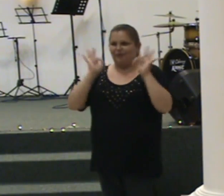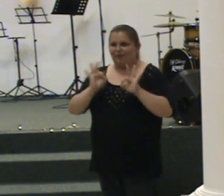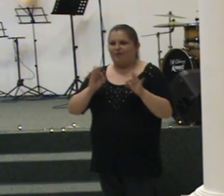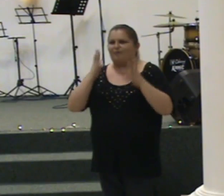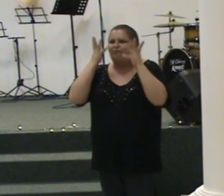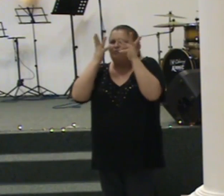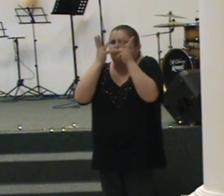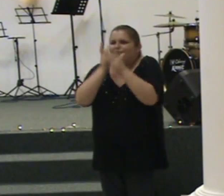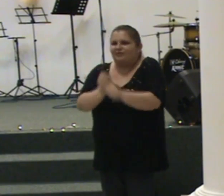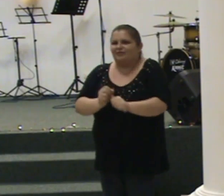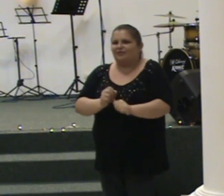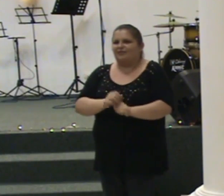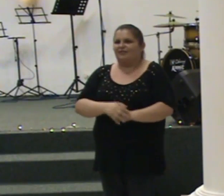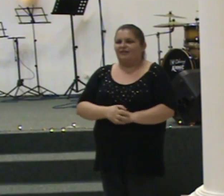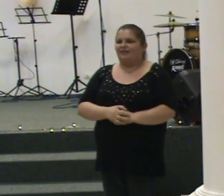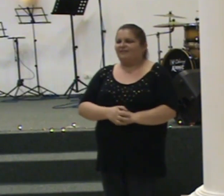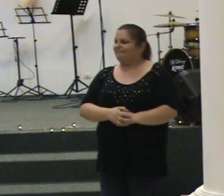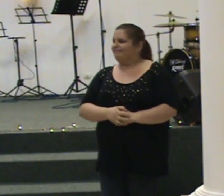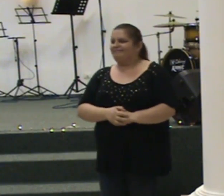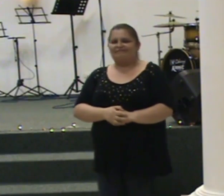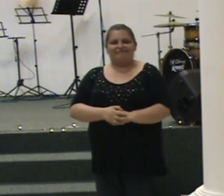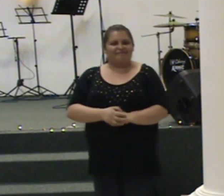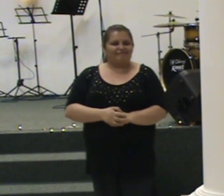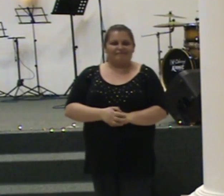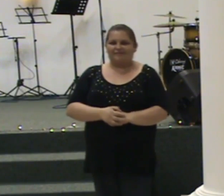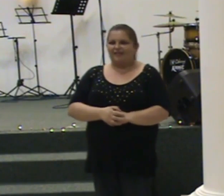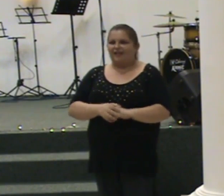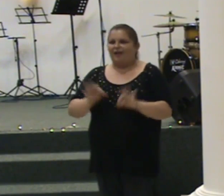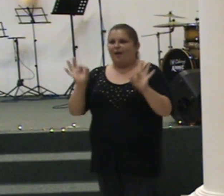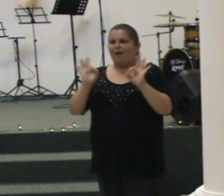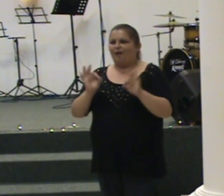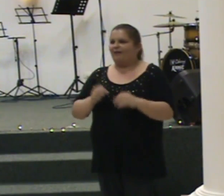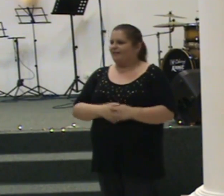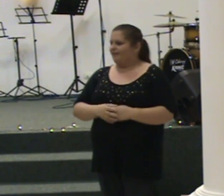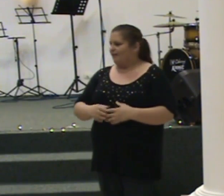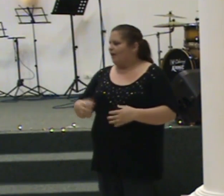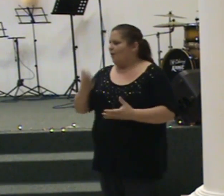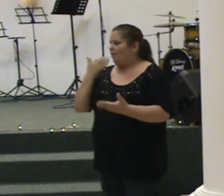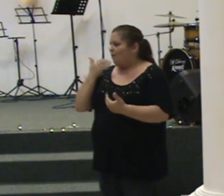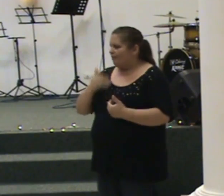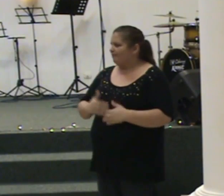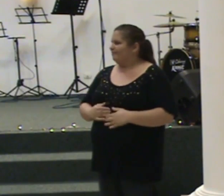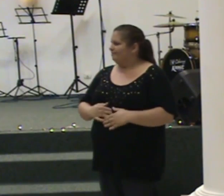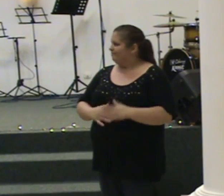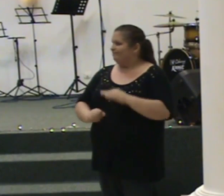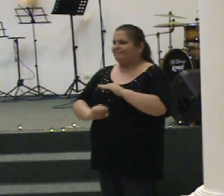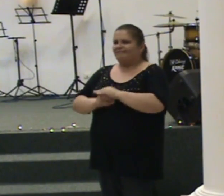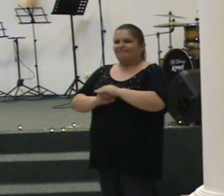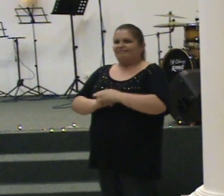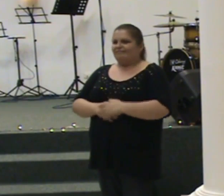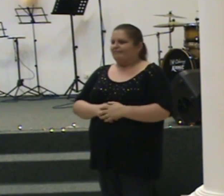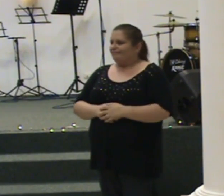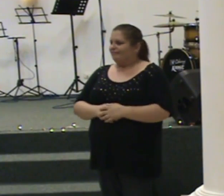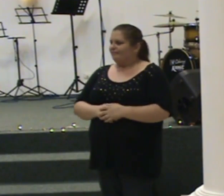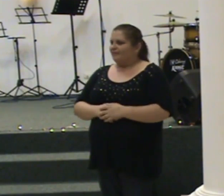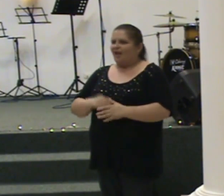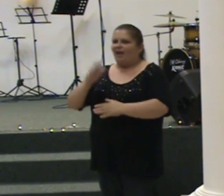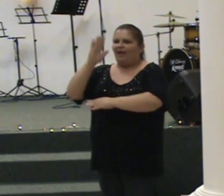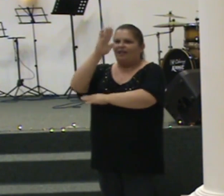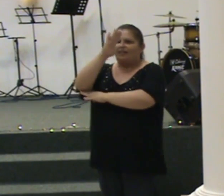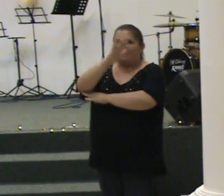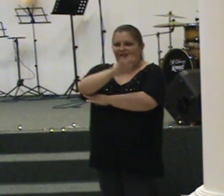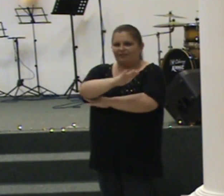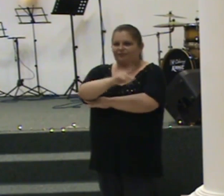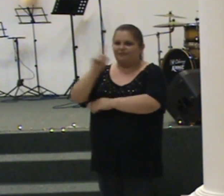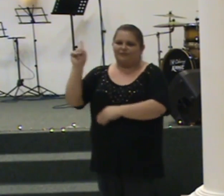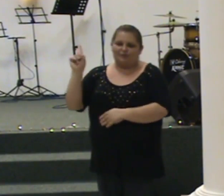roupa nova. E aquela menina, depois de ganhar os presentes, almoçar com eles, ela levou à tarde de volta para a